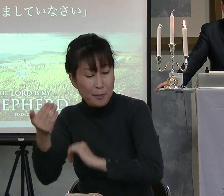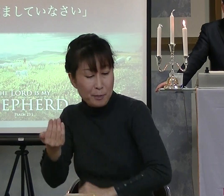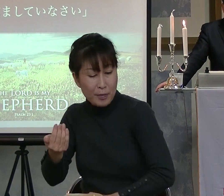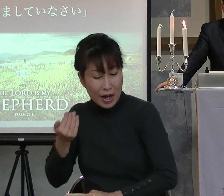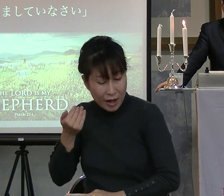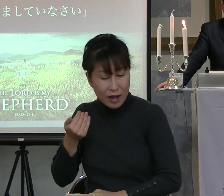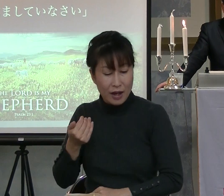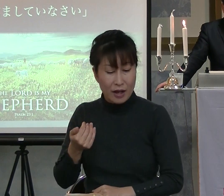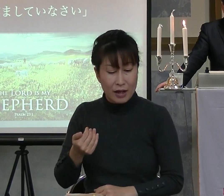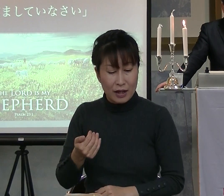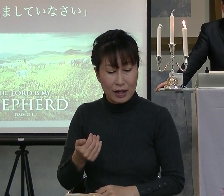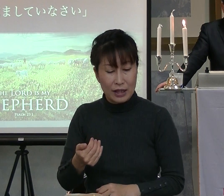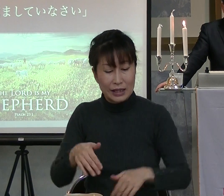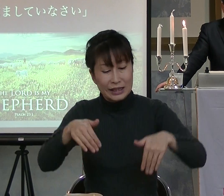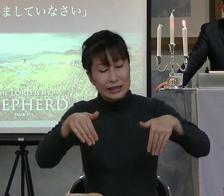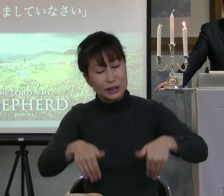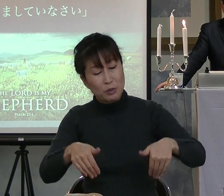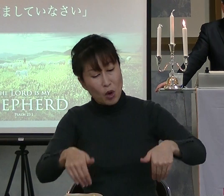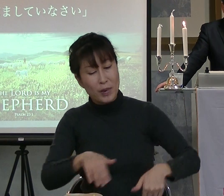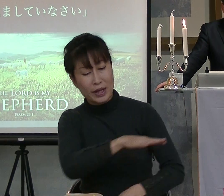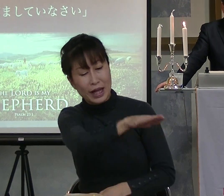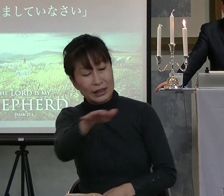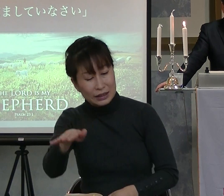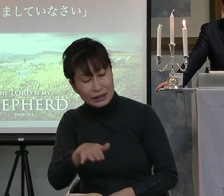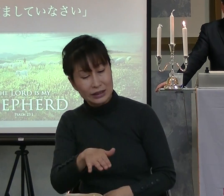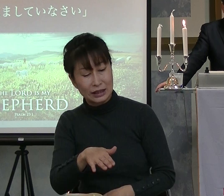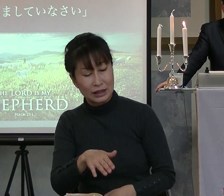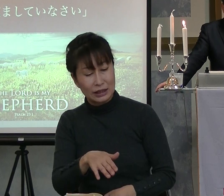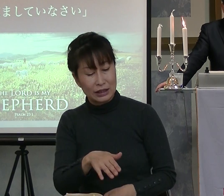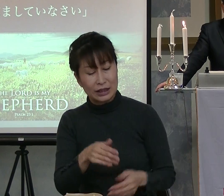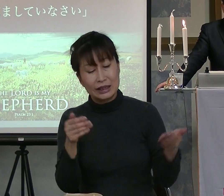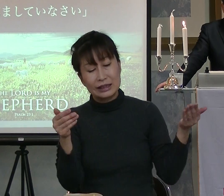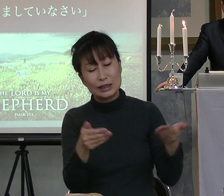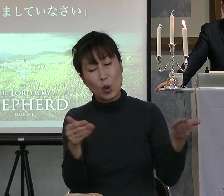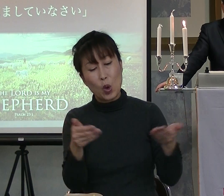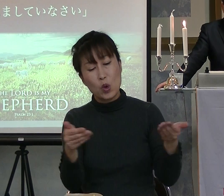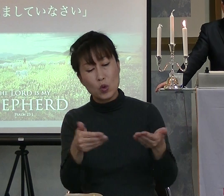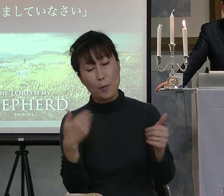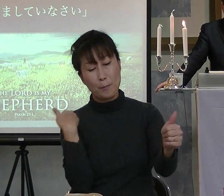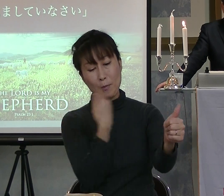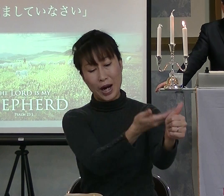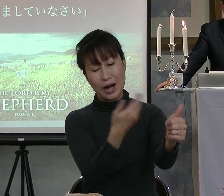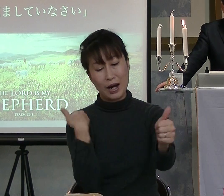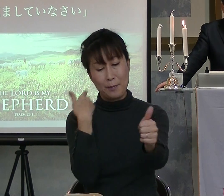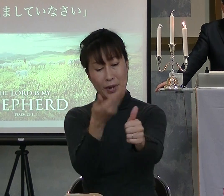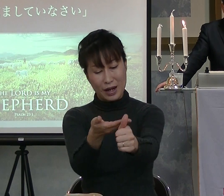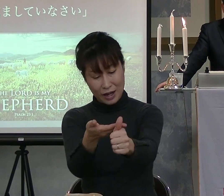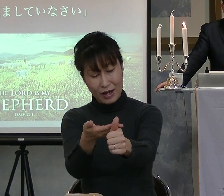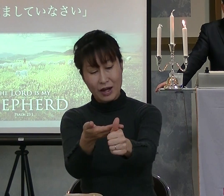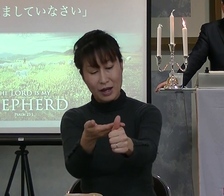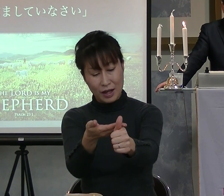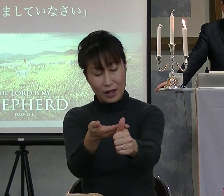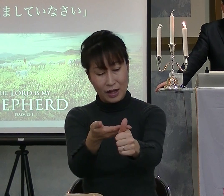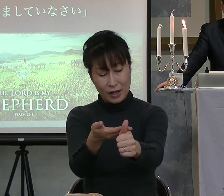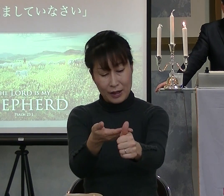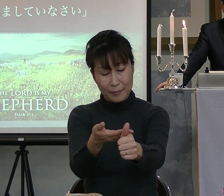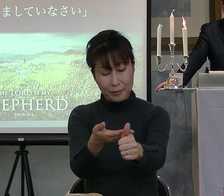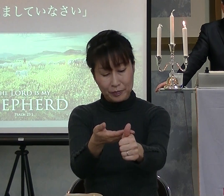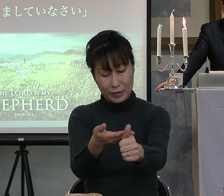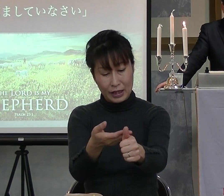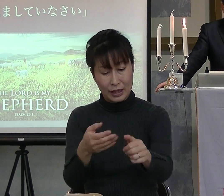にしゅうべたちにはそれぞれを仕事を割り当て